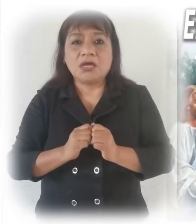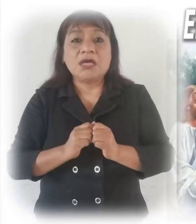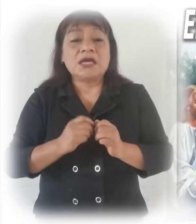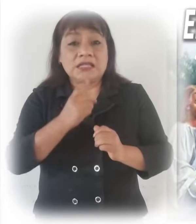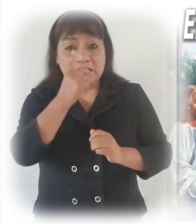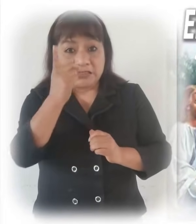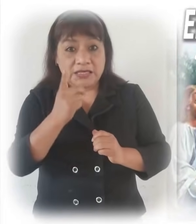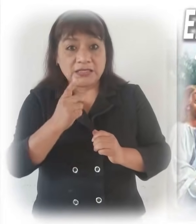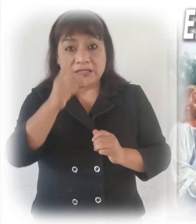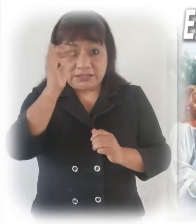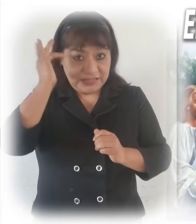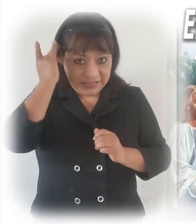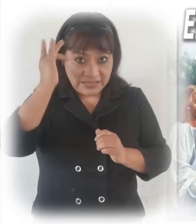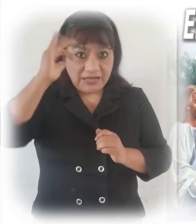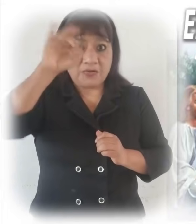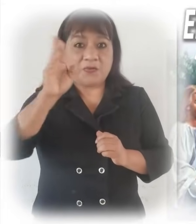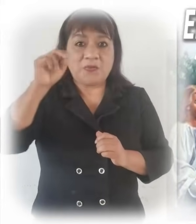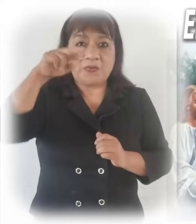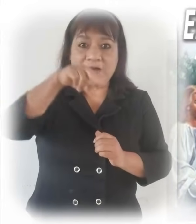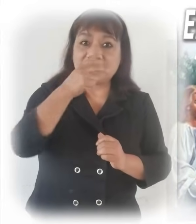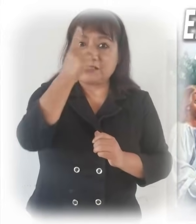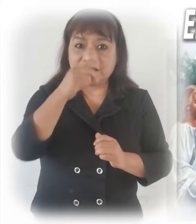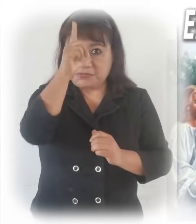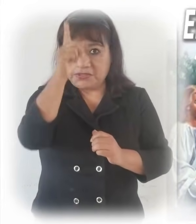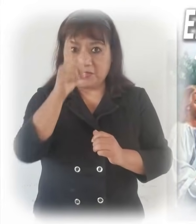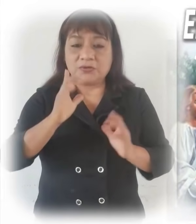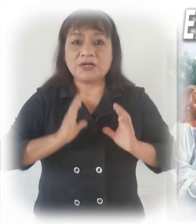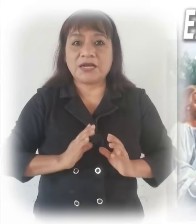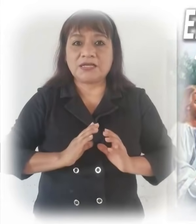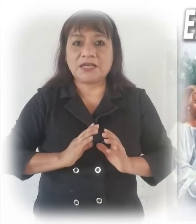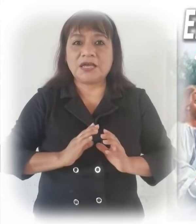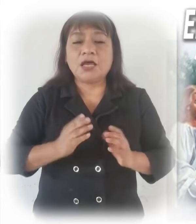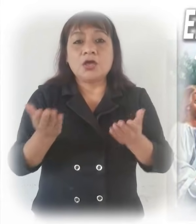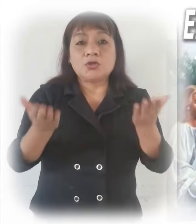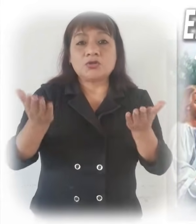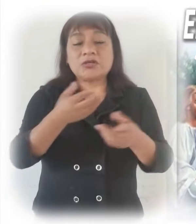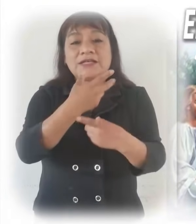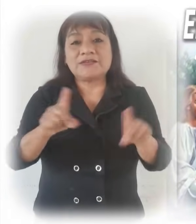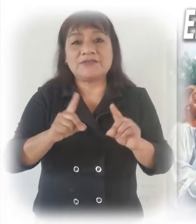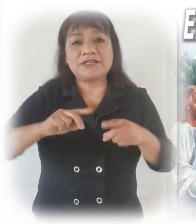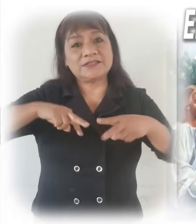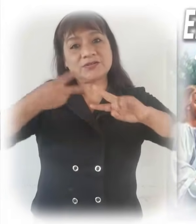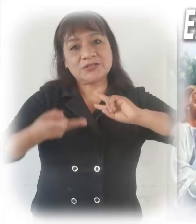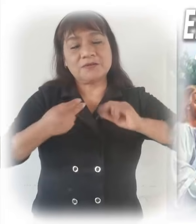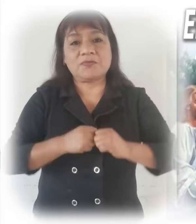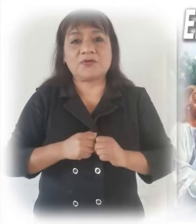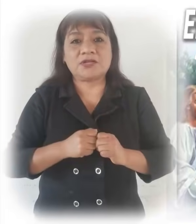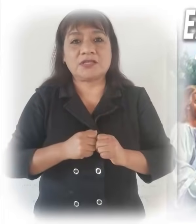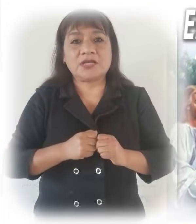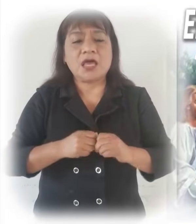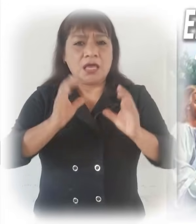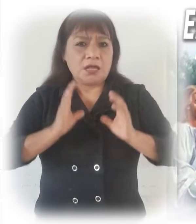y carne son dos conceptos que, según San Juan, se contraponen, pero de ninguna manera dando el sentido